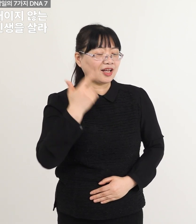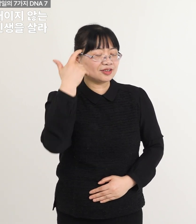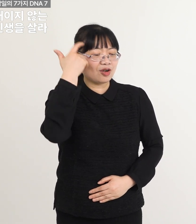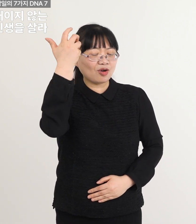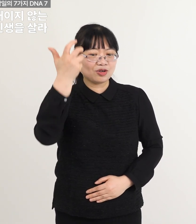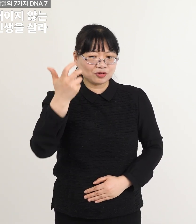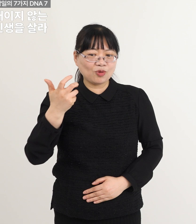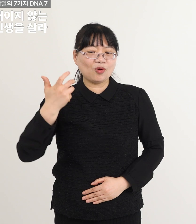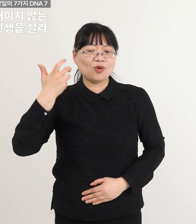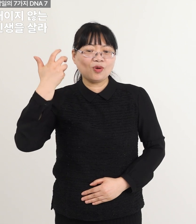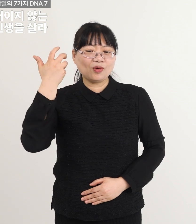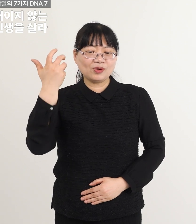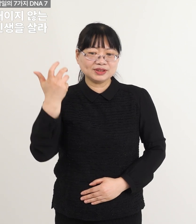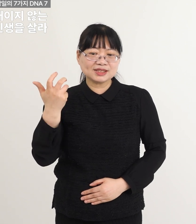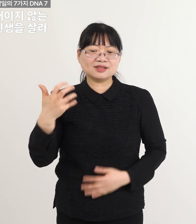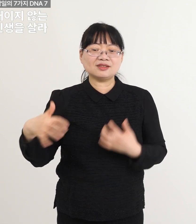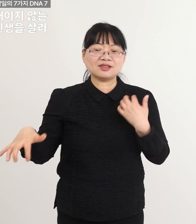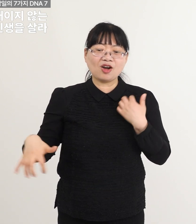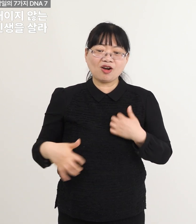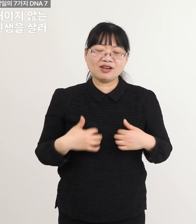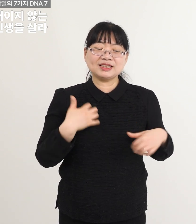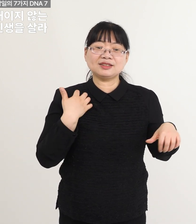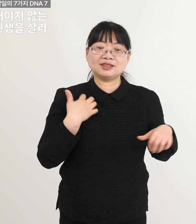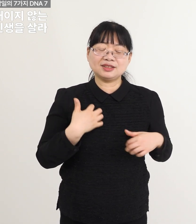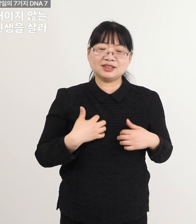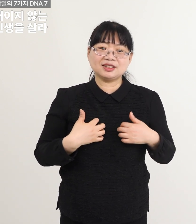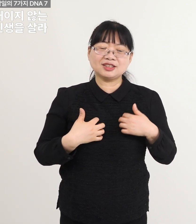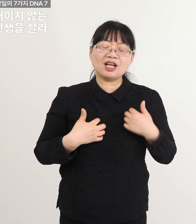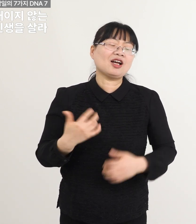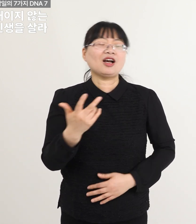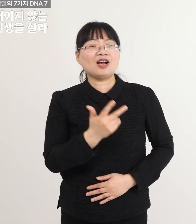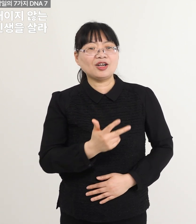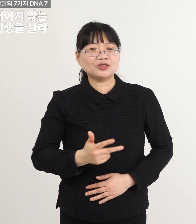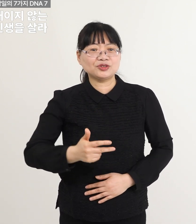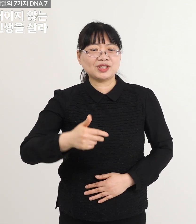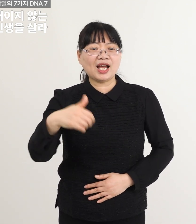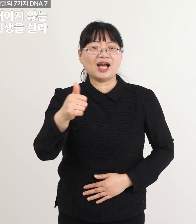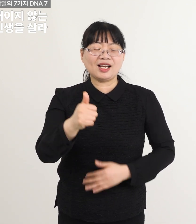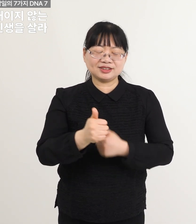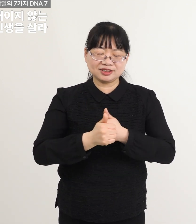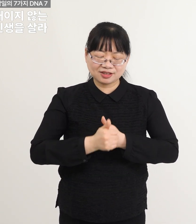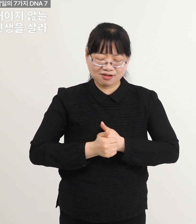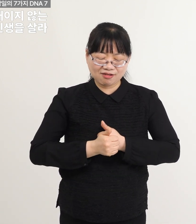내 영혼 즐거이 주